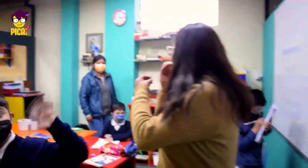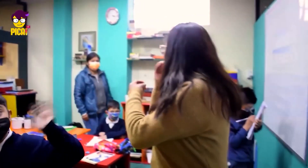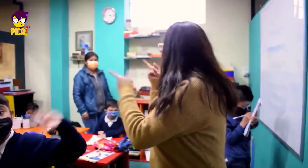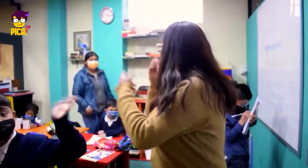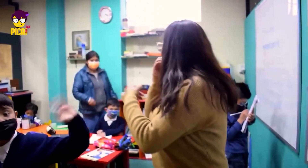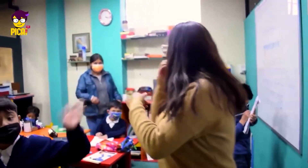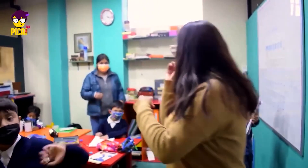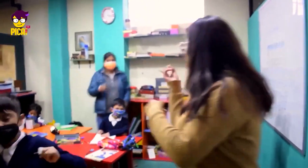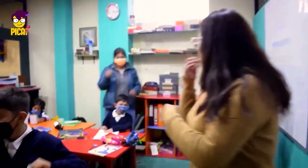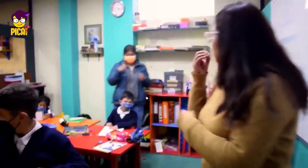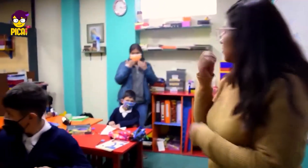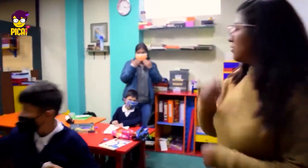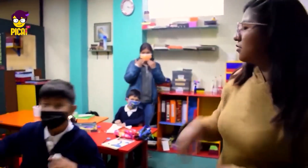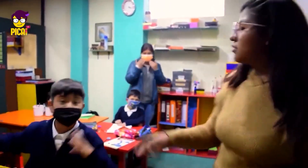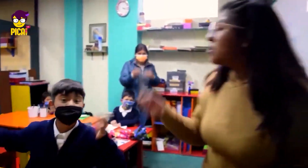favor.